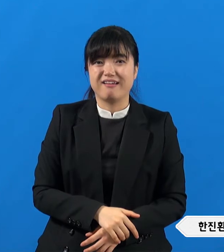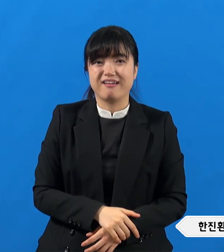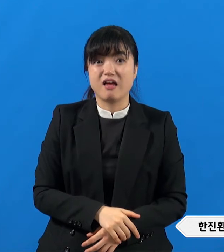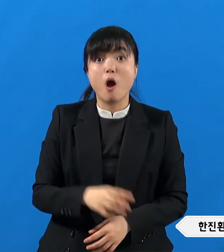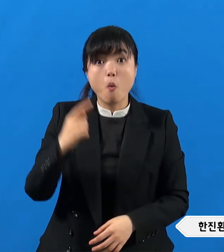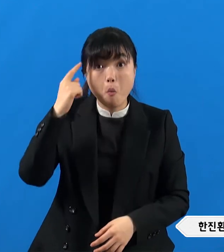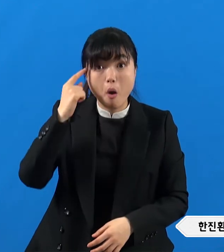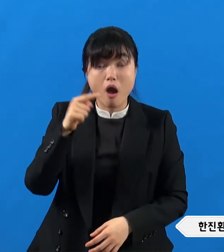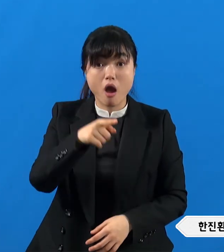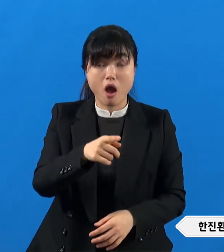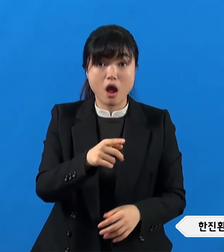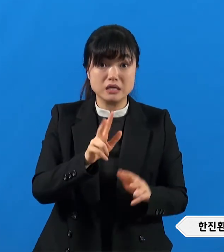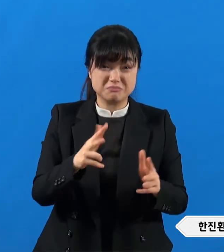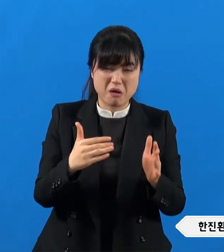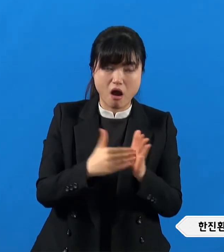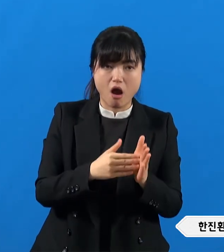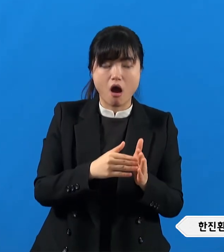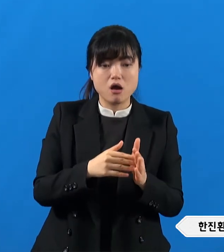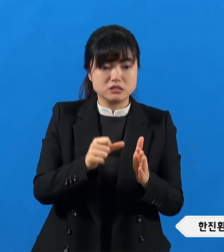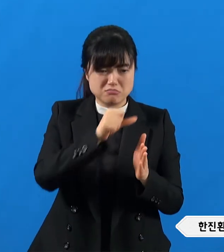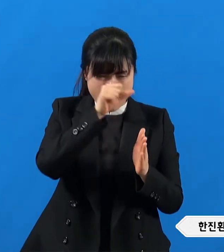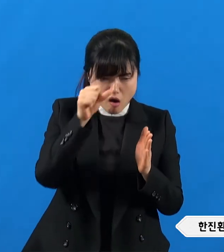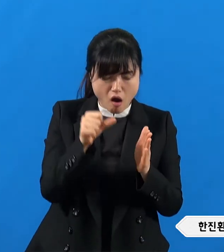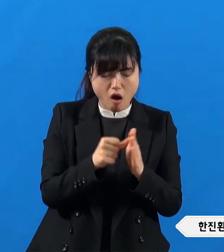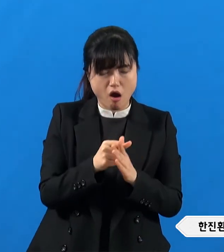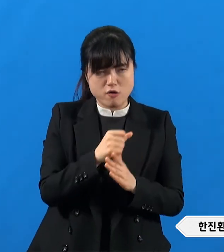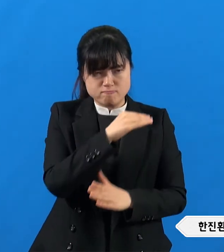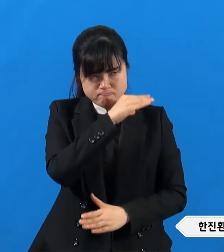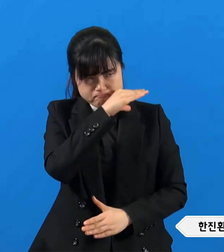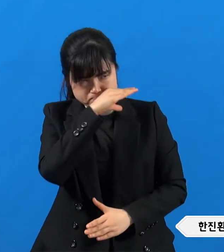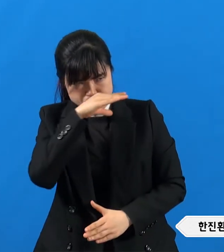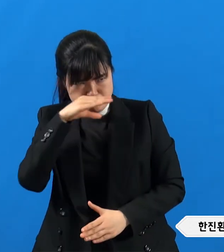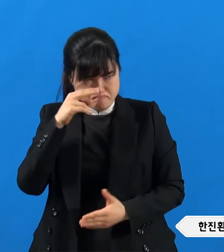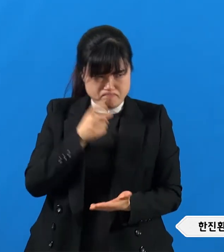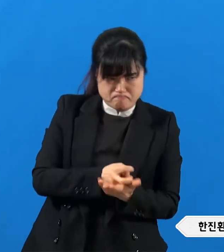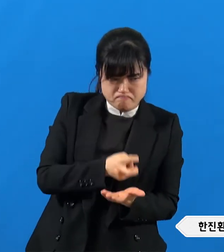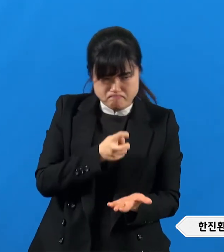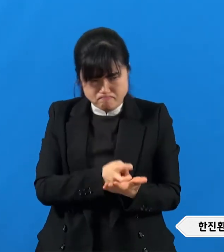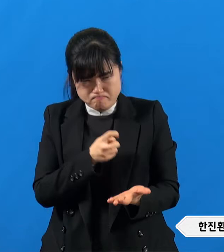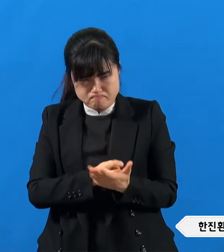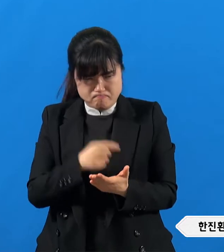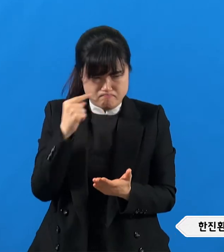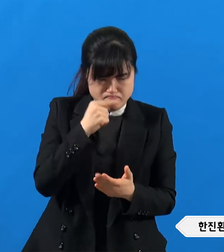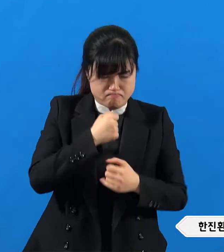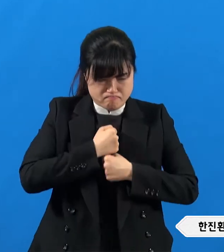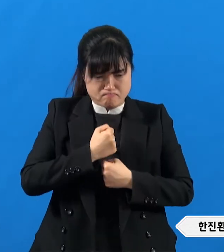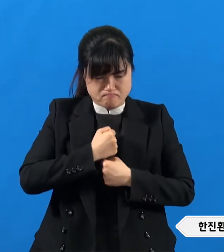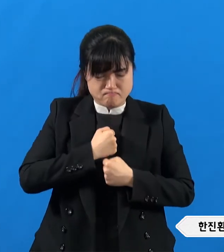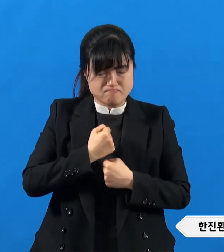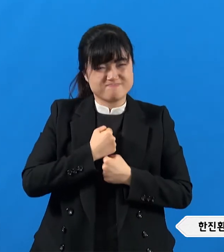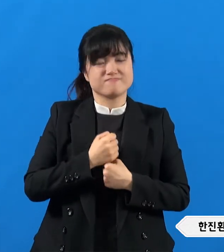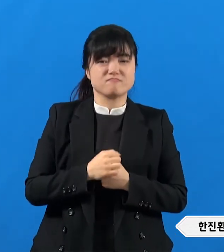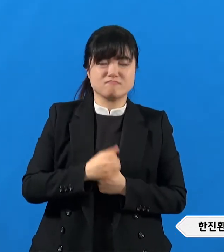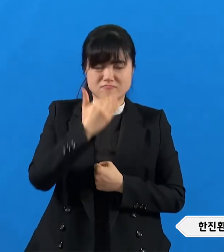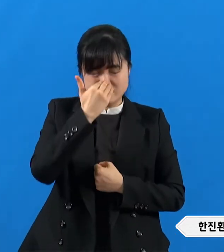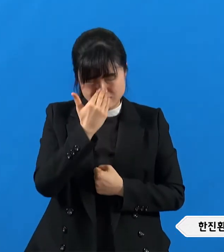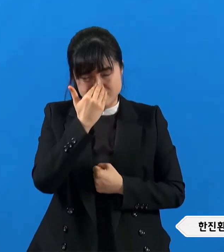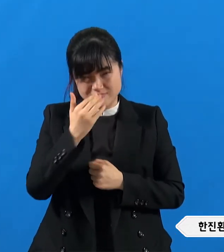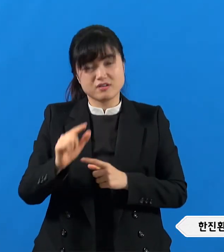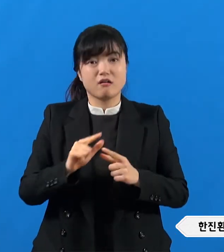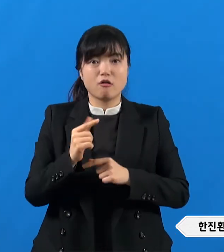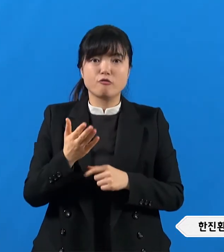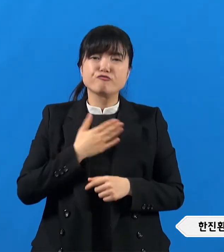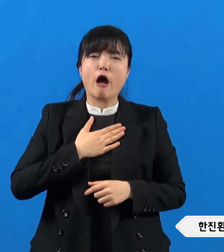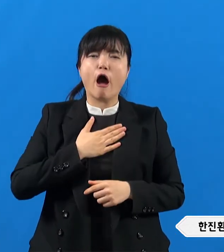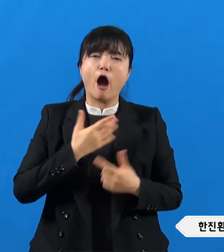그냥 대쪽같이 곧게 사니까 천당이 있다면 착한 사람들이 가는 곳일 테고, 그러면 나